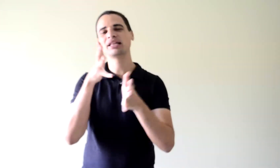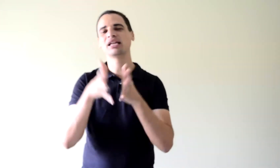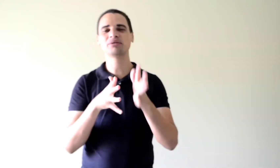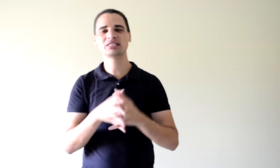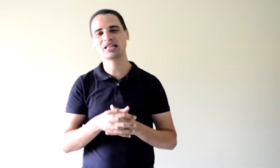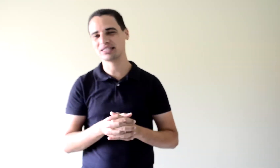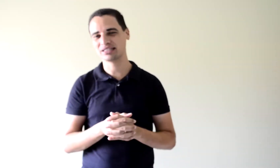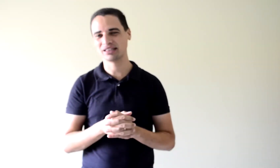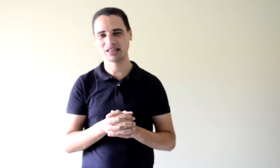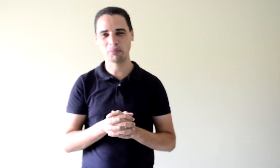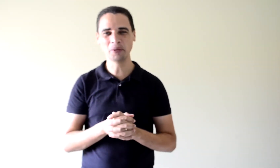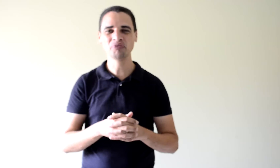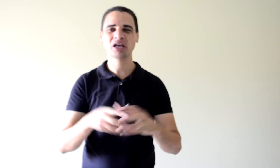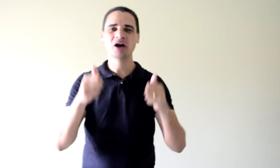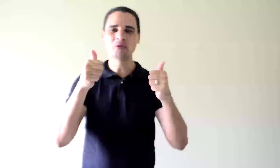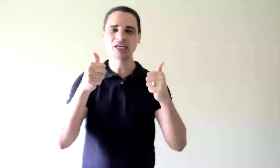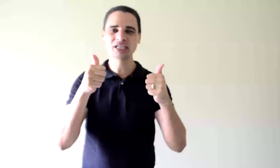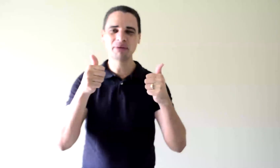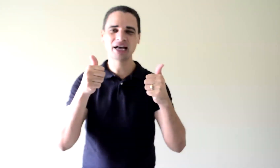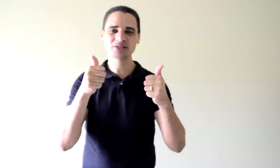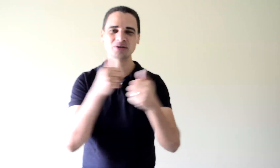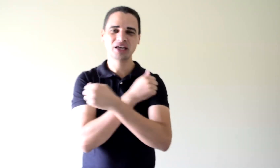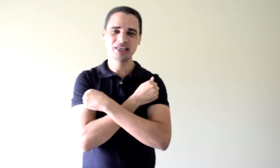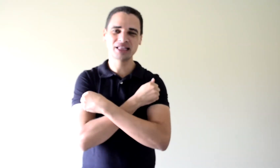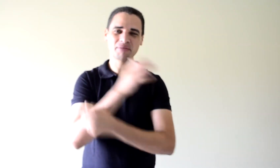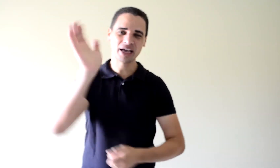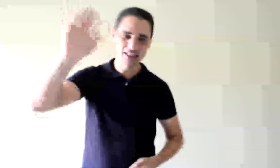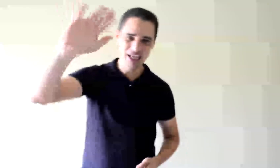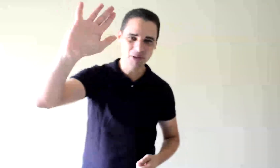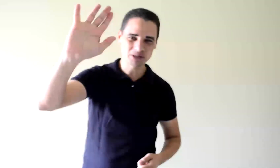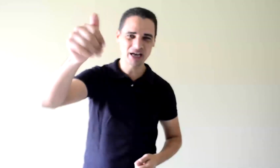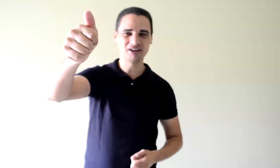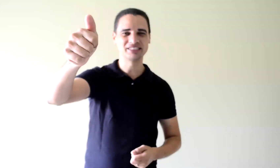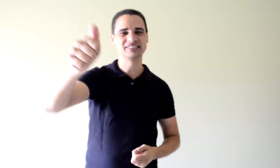língua de sinais, tá bom? Um grande abraço e até mais. Até a próxima aula!